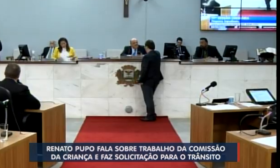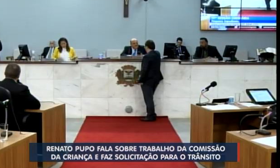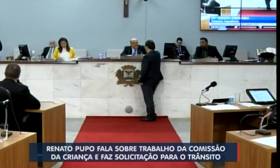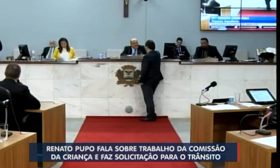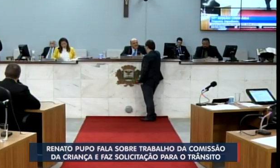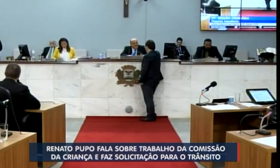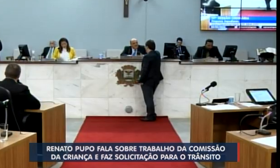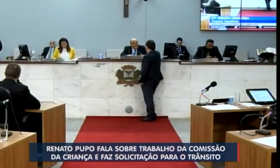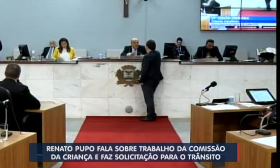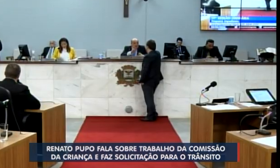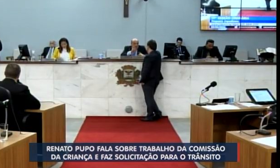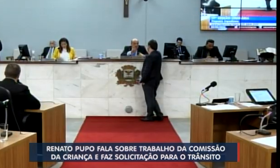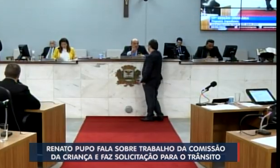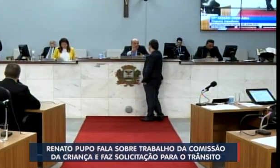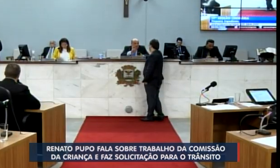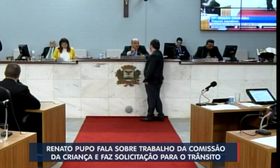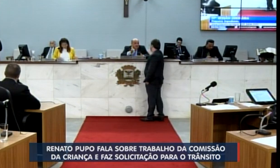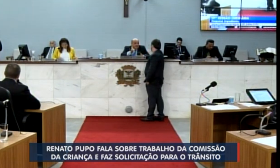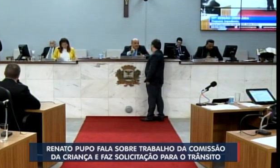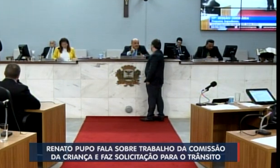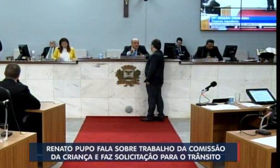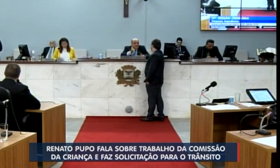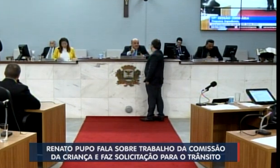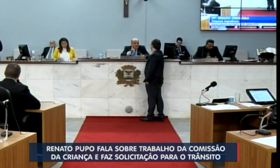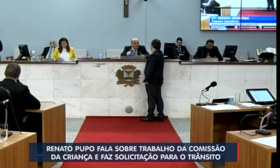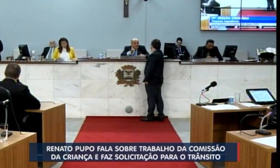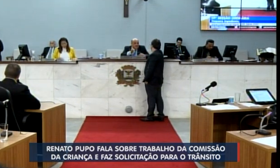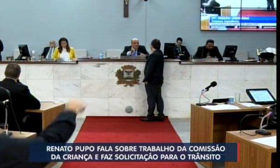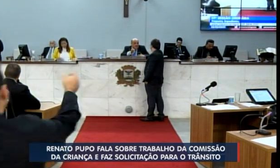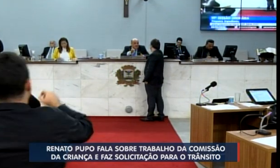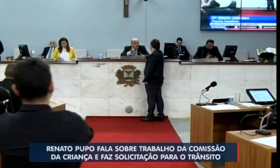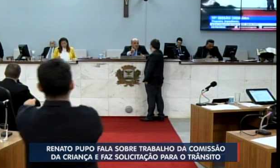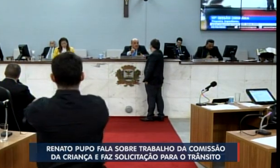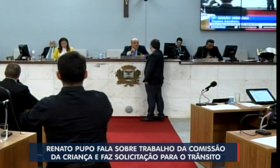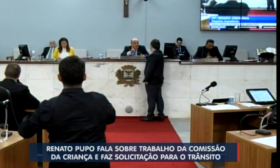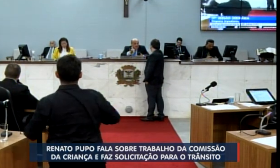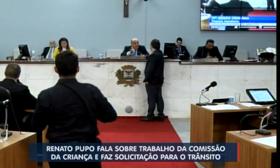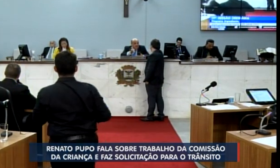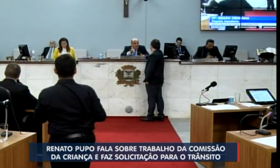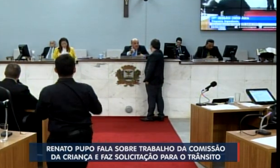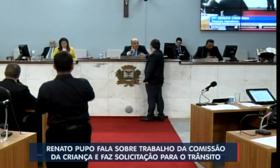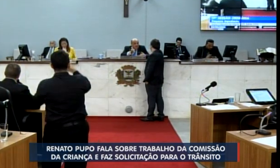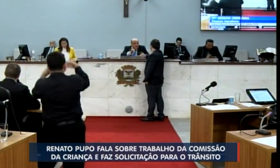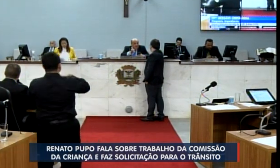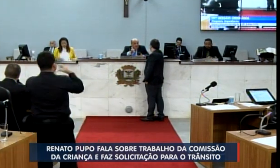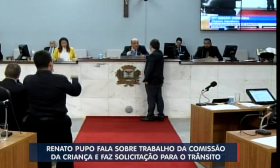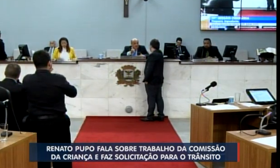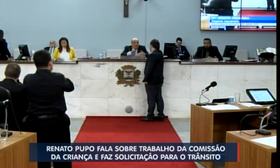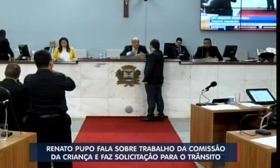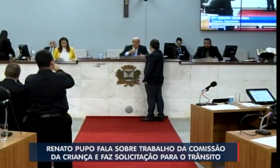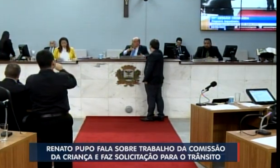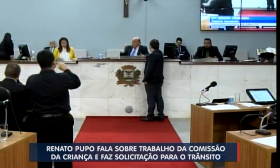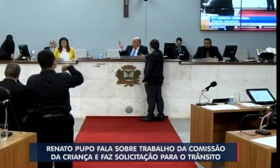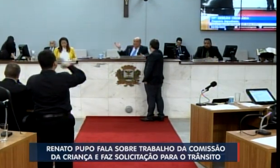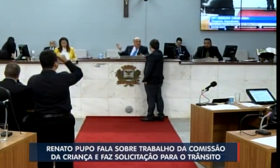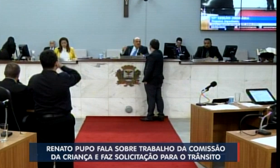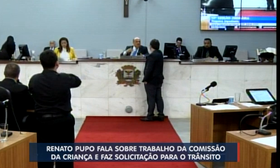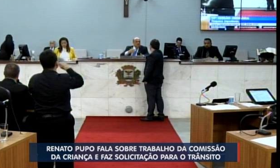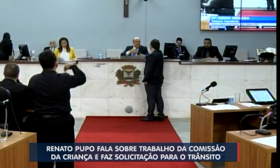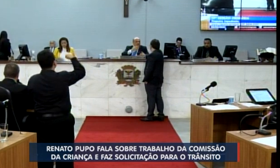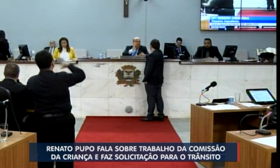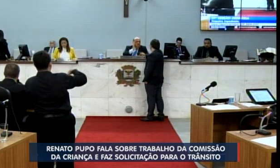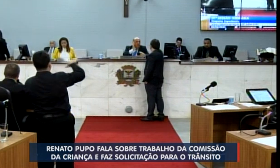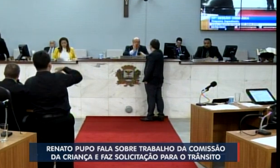só para complementar em relação ao Conselho Tutelar, no norte, ele está situado no bairro Boa Vista, próximo à rua Campos